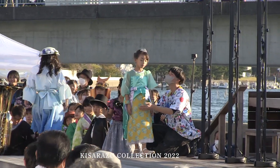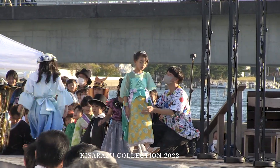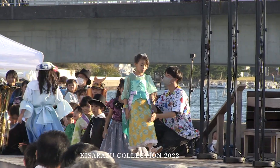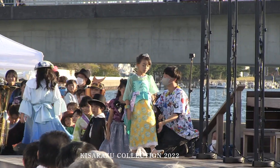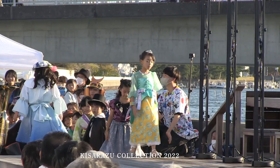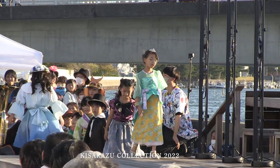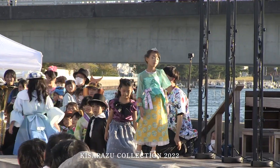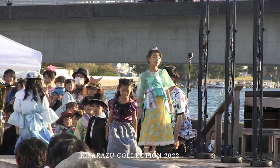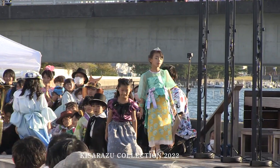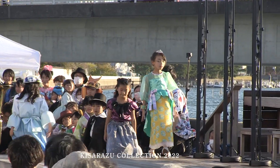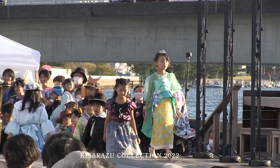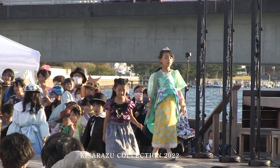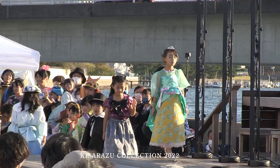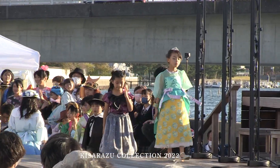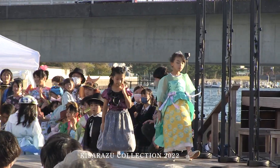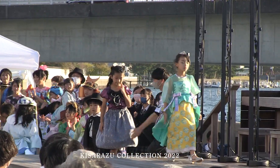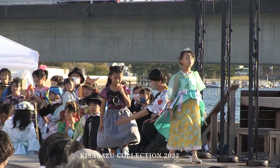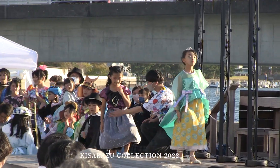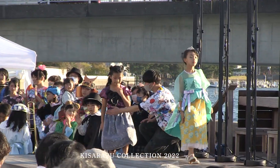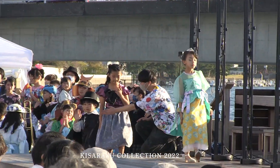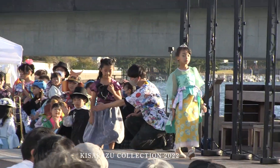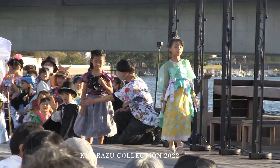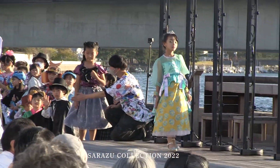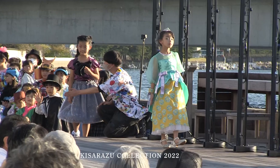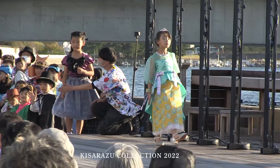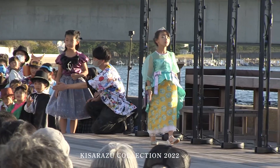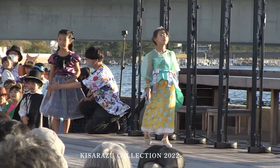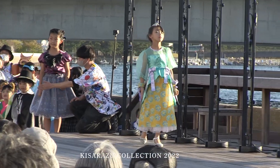ゆいちゃん、ありがとうございました。